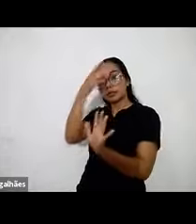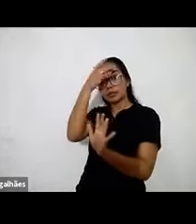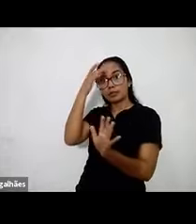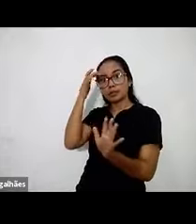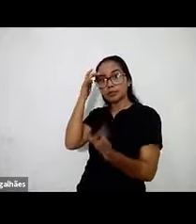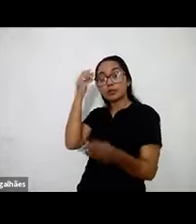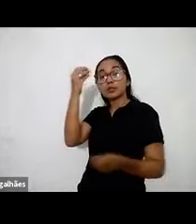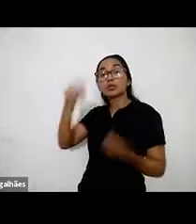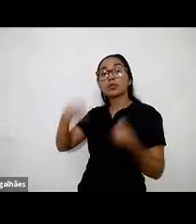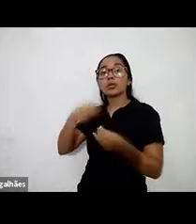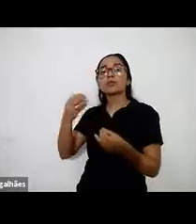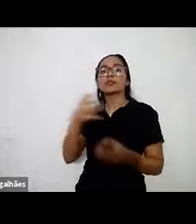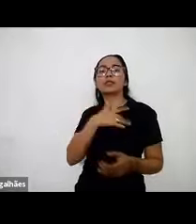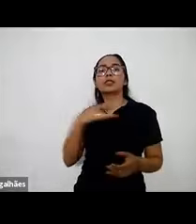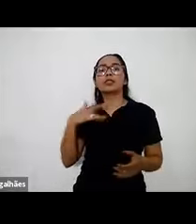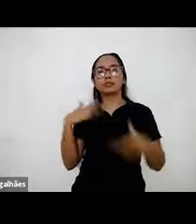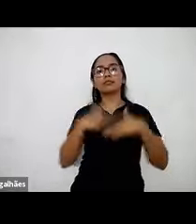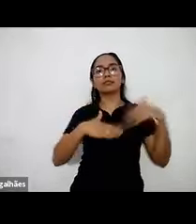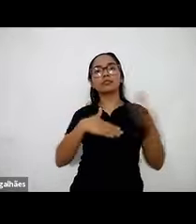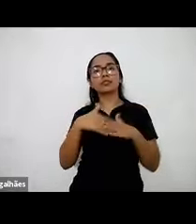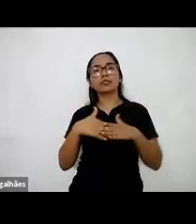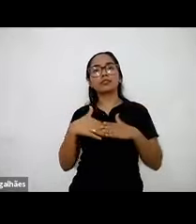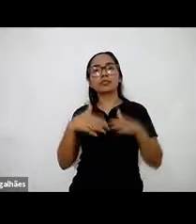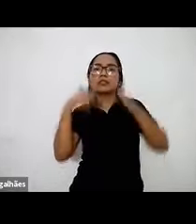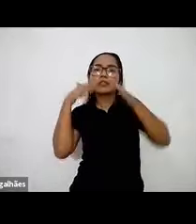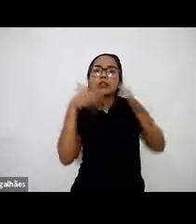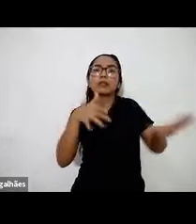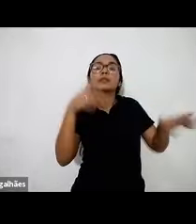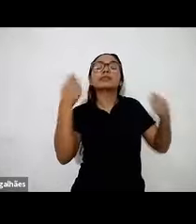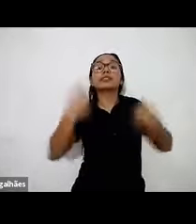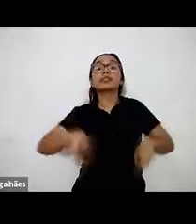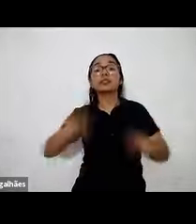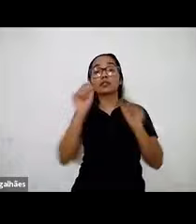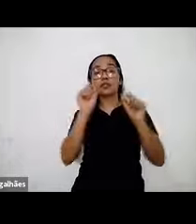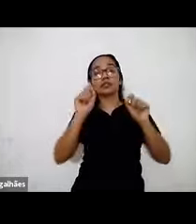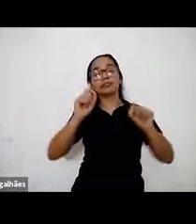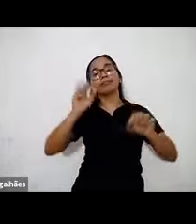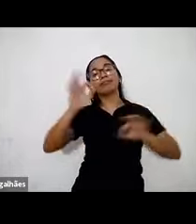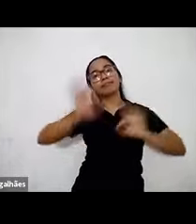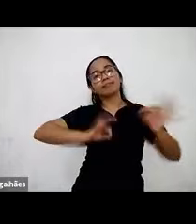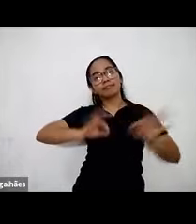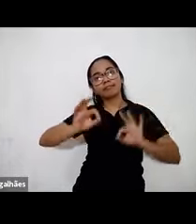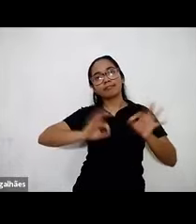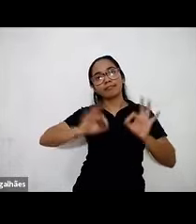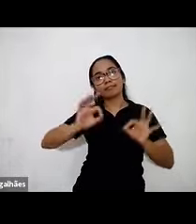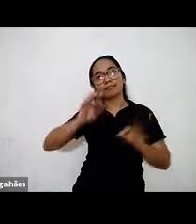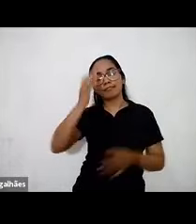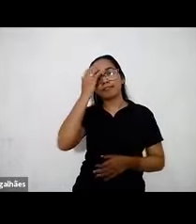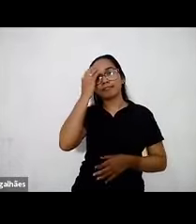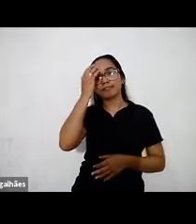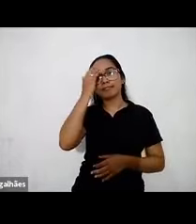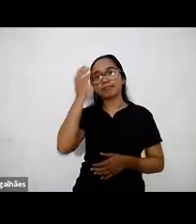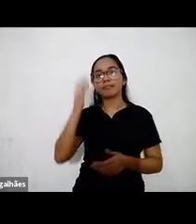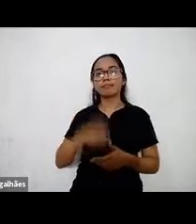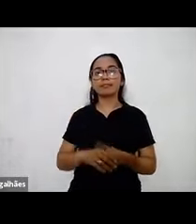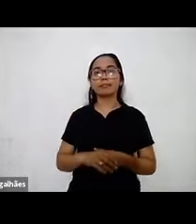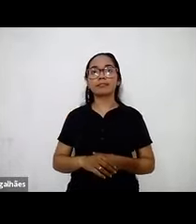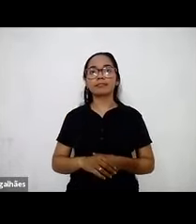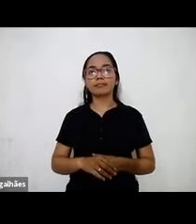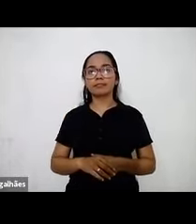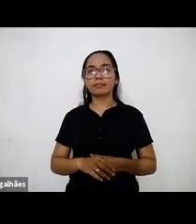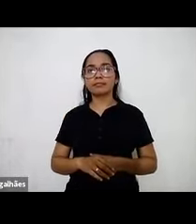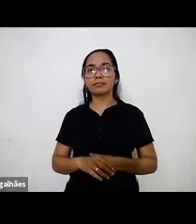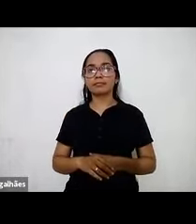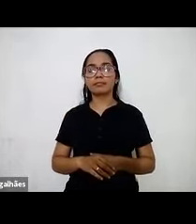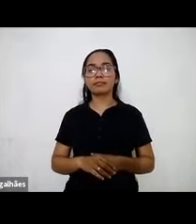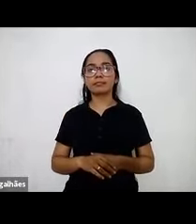As pessoas às vezes precisam ficar no serviço o dia todo, à noite elas vão para casa, elas não perdem o vínculo familiar, esse vínculo ele